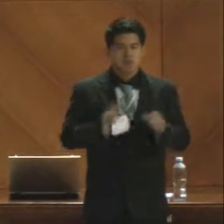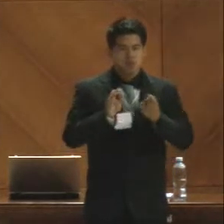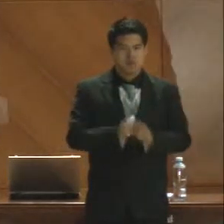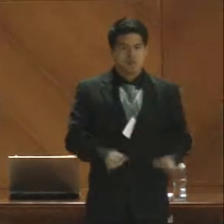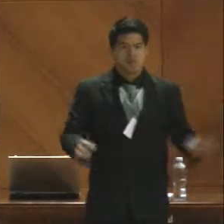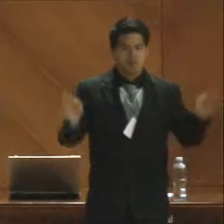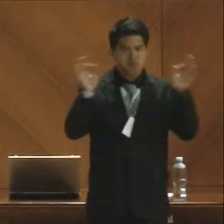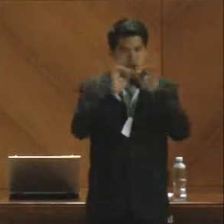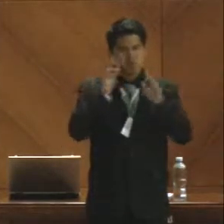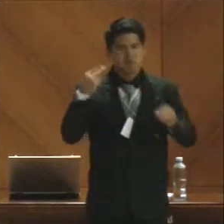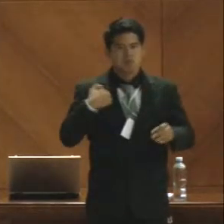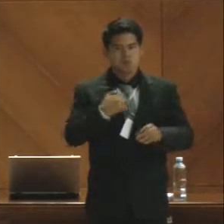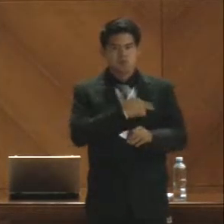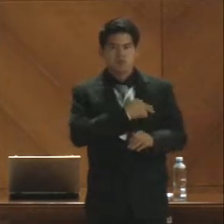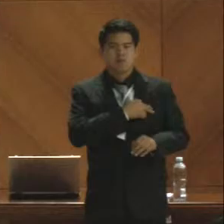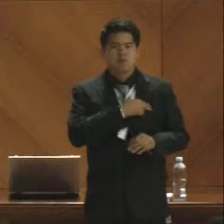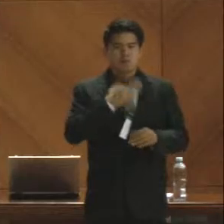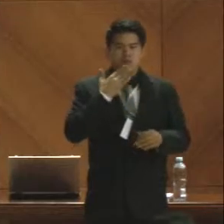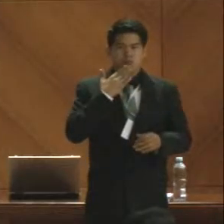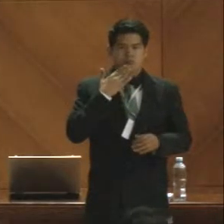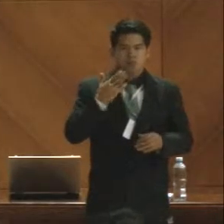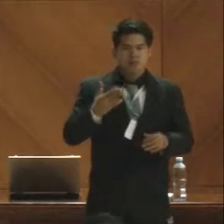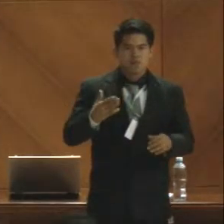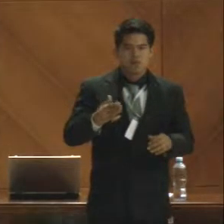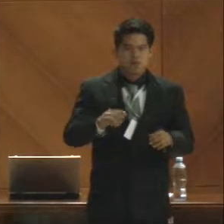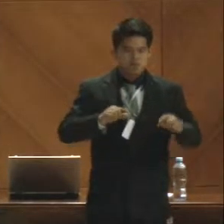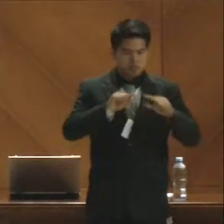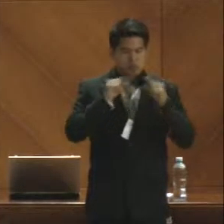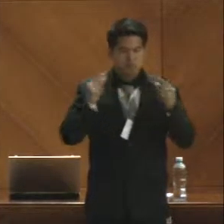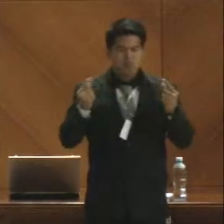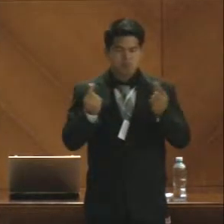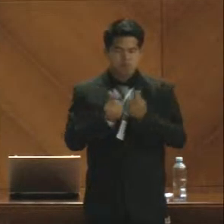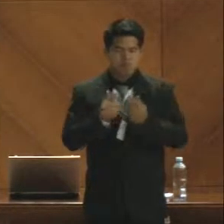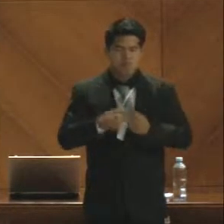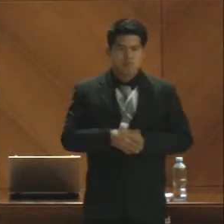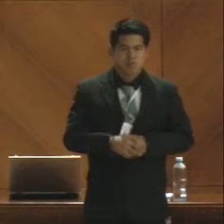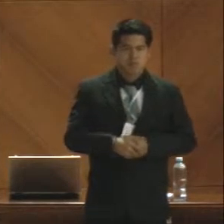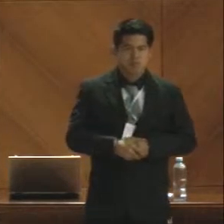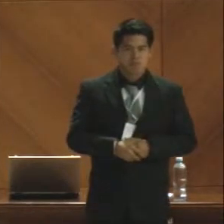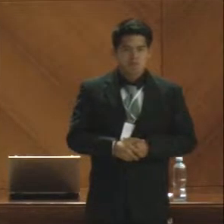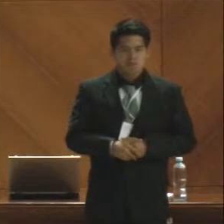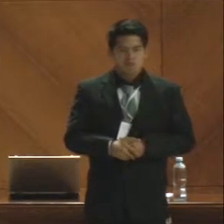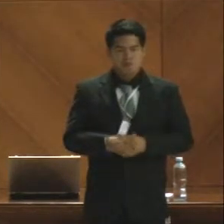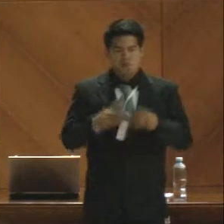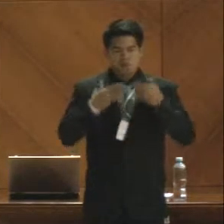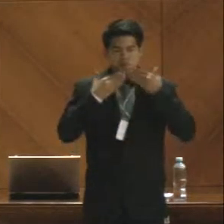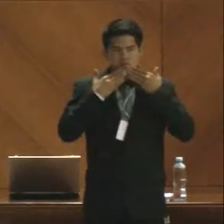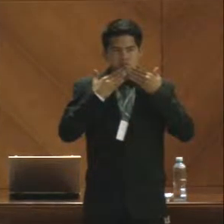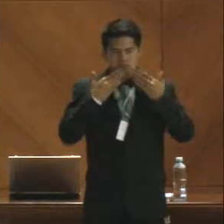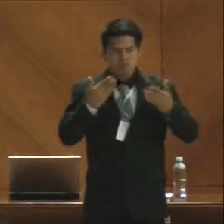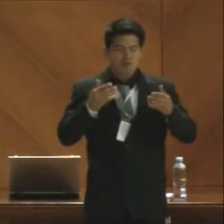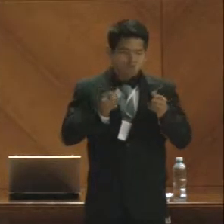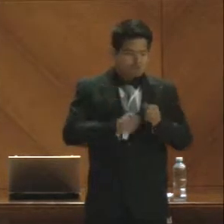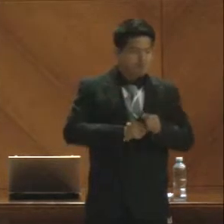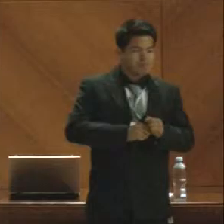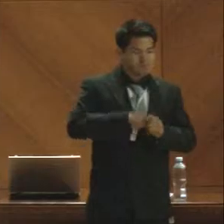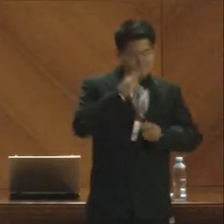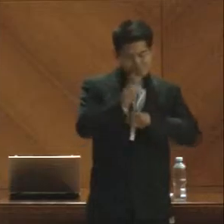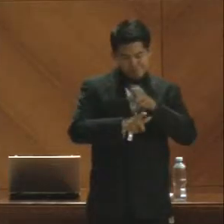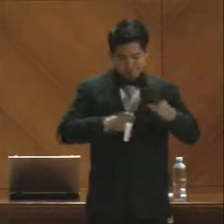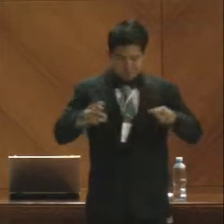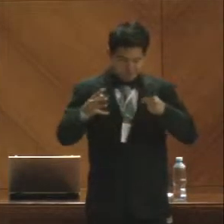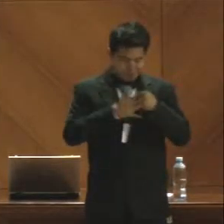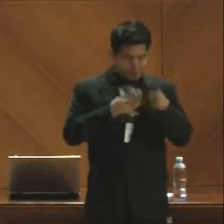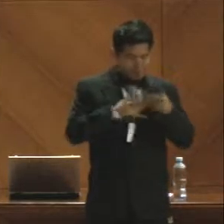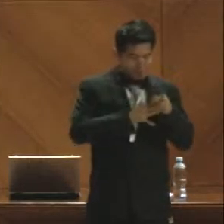el uso del software libre en el Estado por temas de soberanía tecnológica. Yo les mostré esa diapositiva con las grandes corporaciones de Internet que no hacen otra cosa